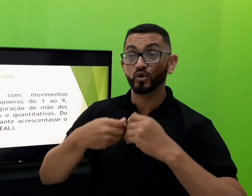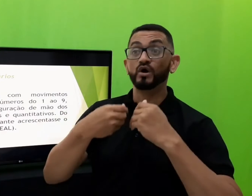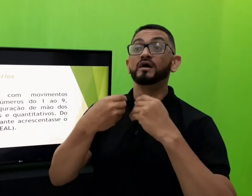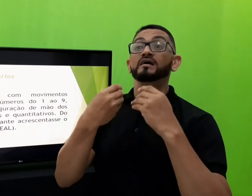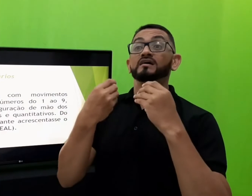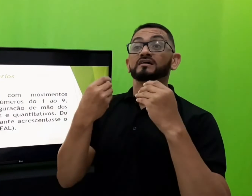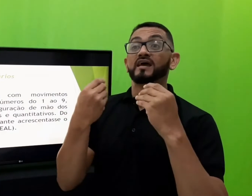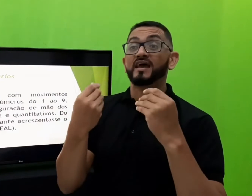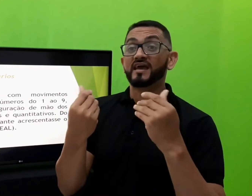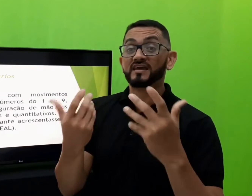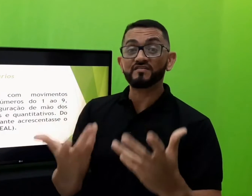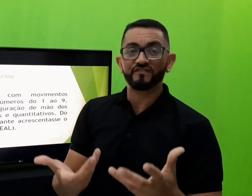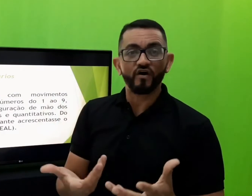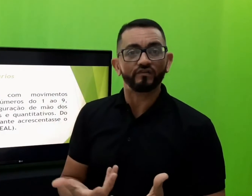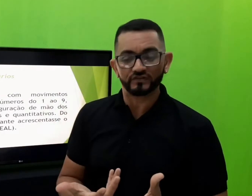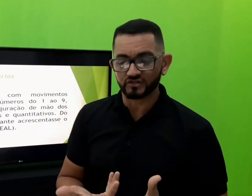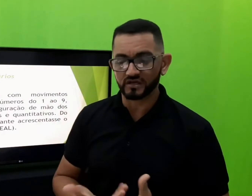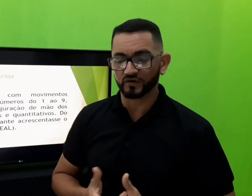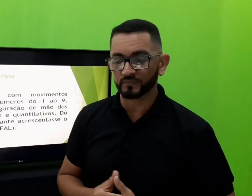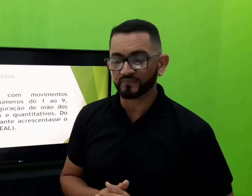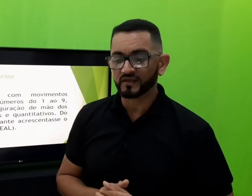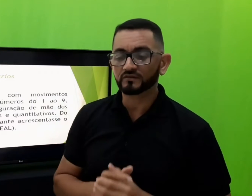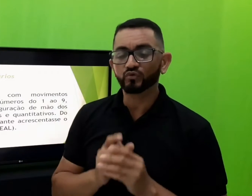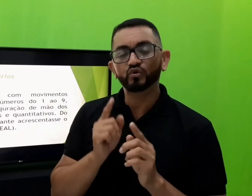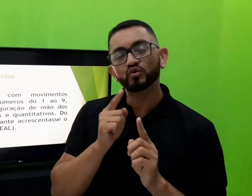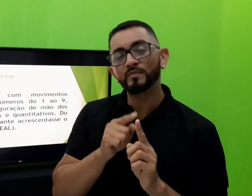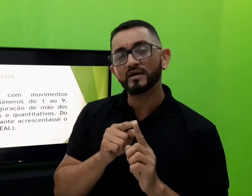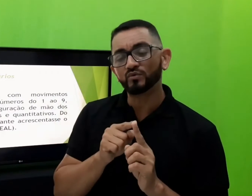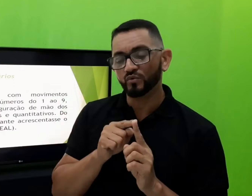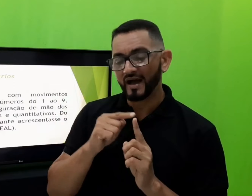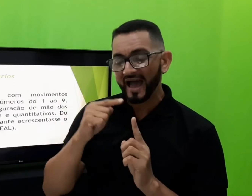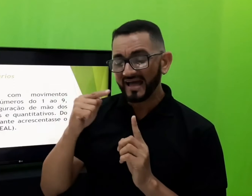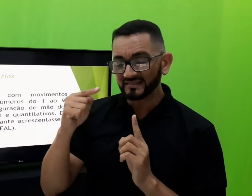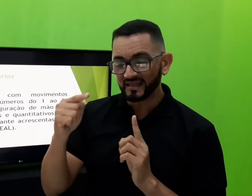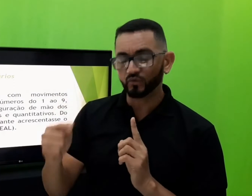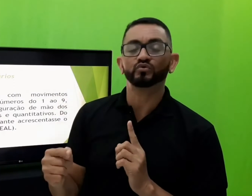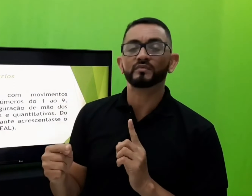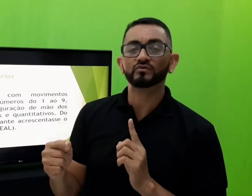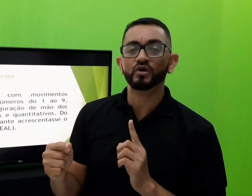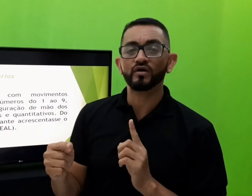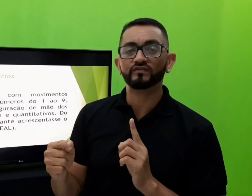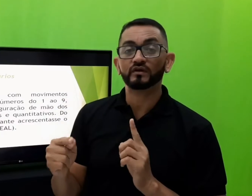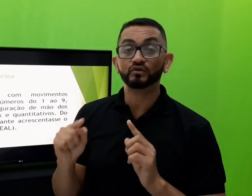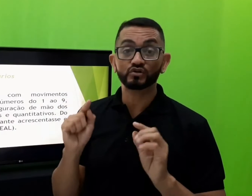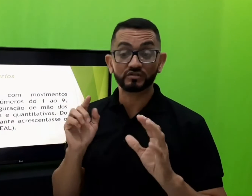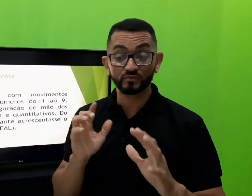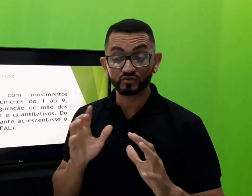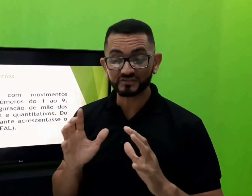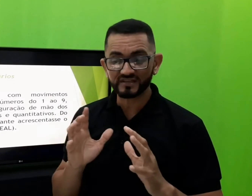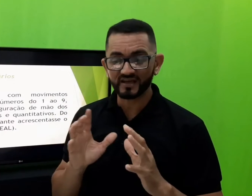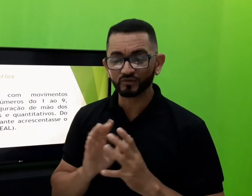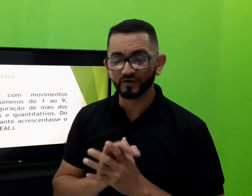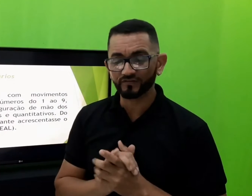valor que envolve dinheiro. Então, do número 1 até o número 9, nós temos um certo